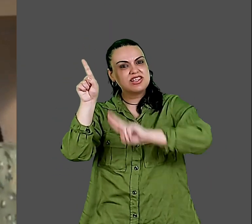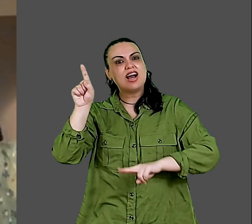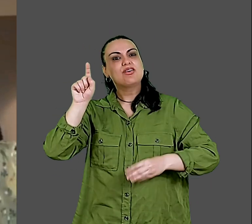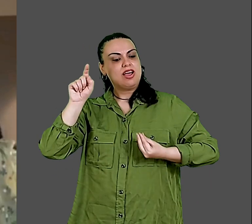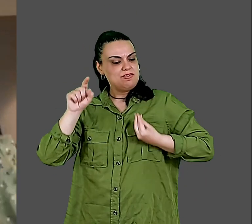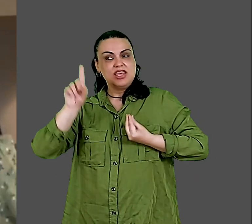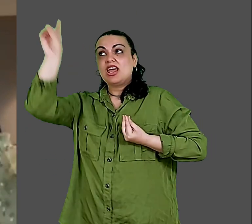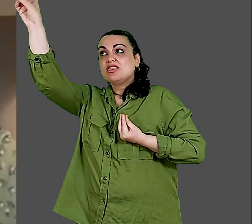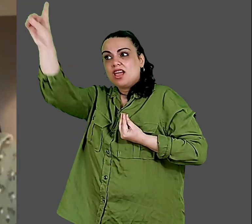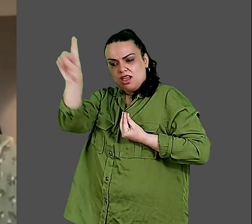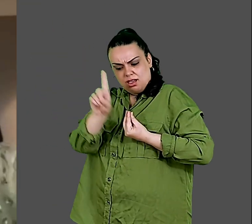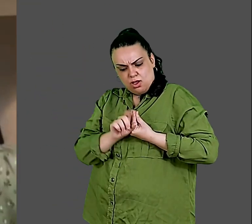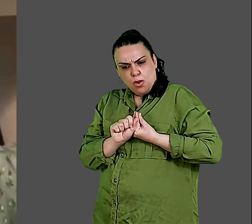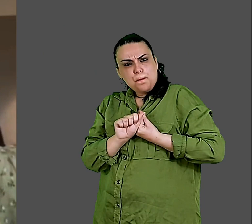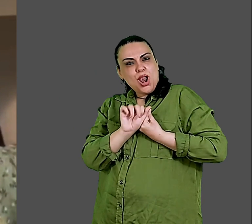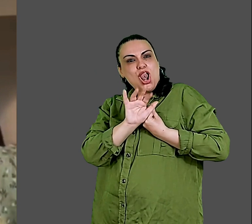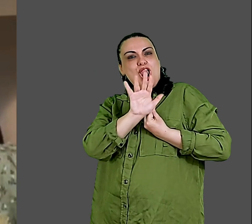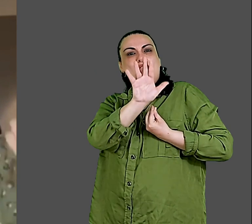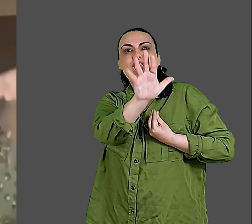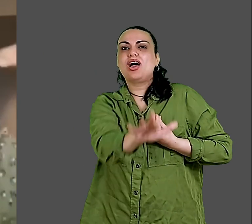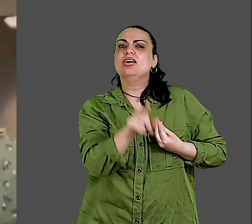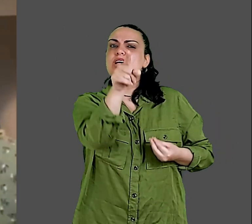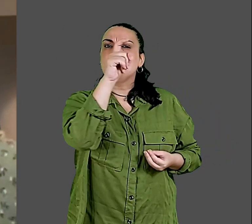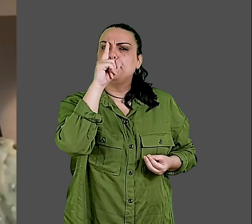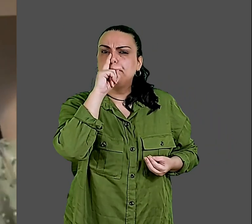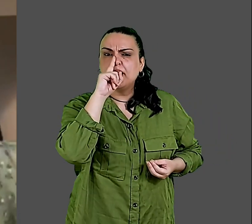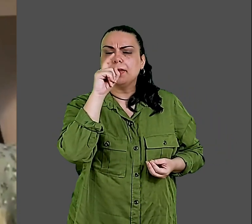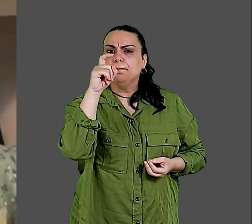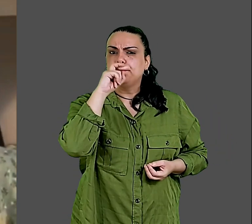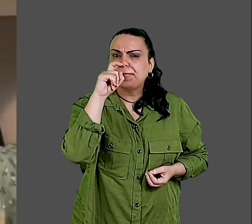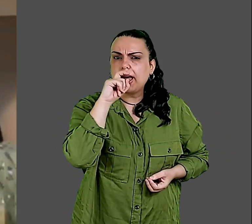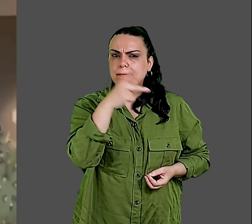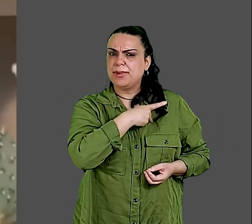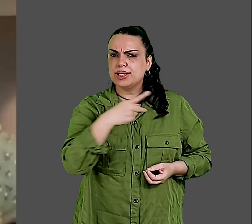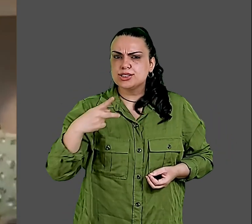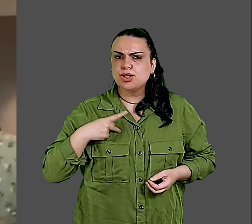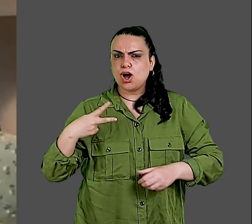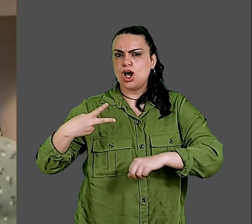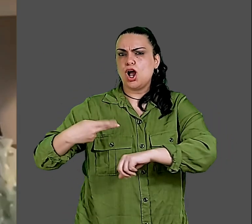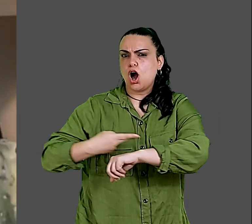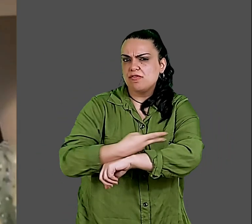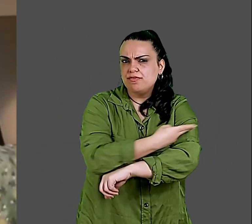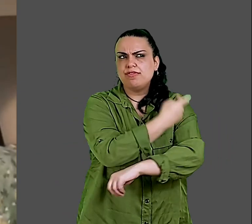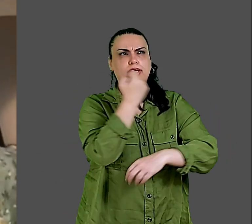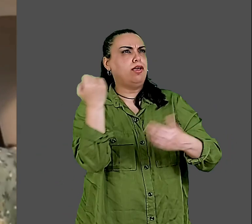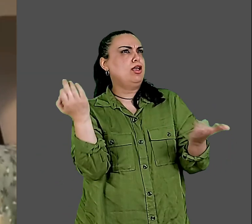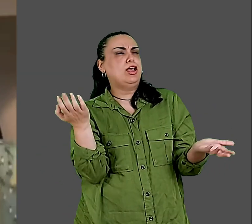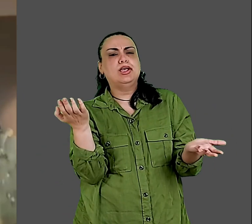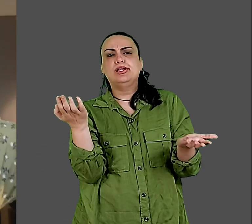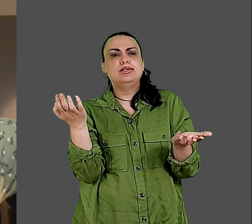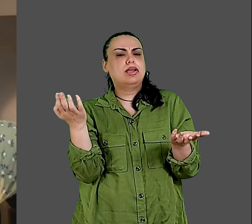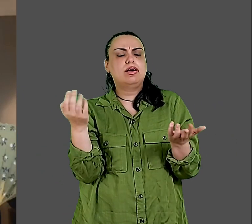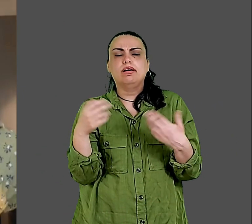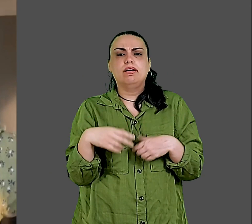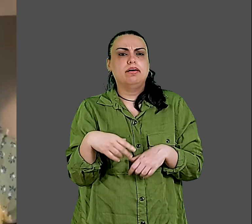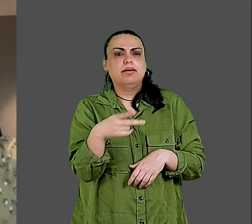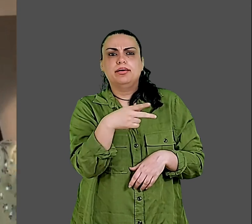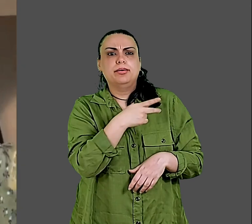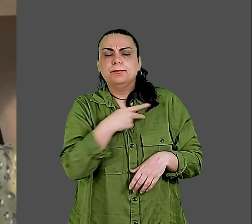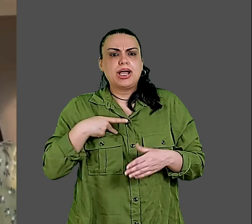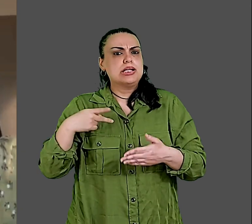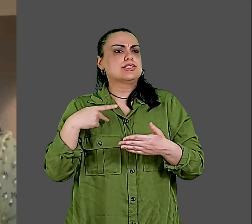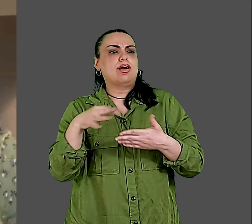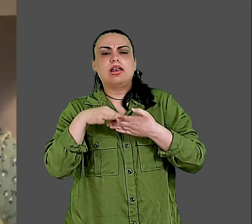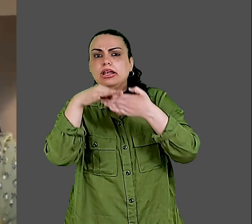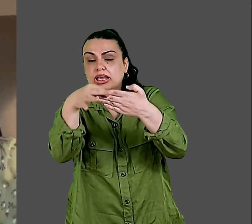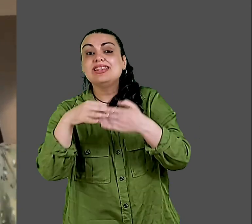de quem você é. Seja como mãe, seja como pai, seja como pastor, seja como ovelha, seja como pregador, seja como ministro. Deus vai se